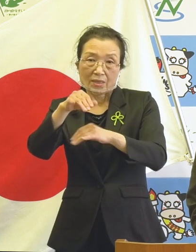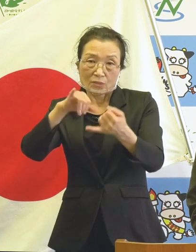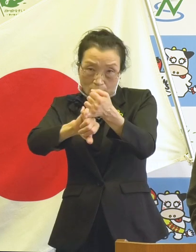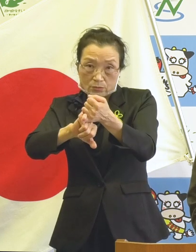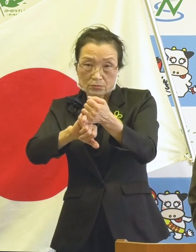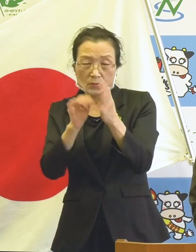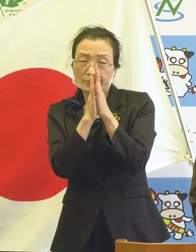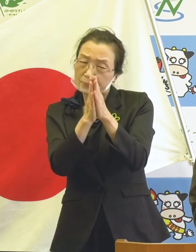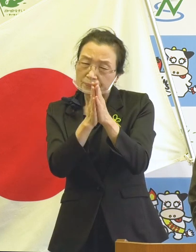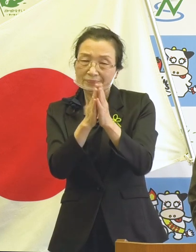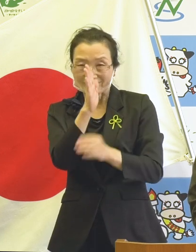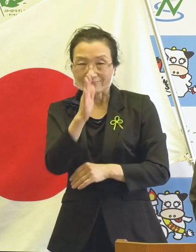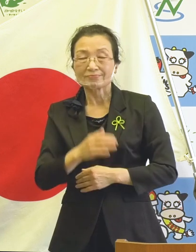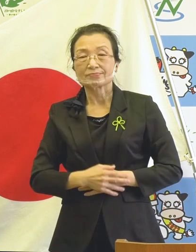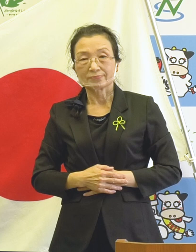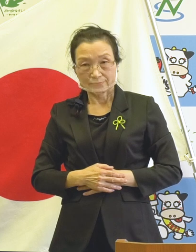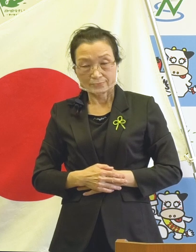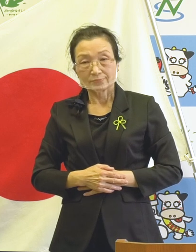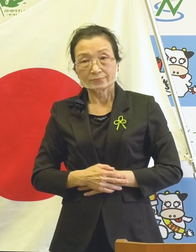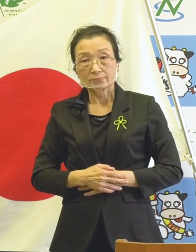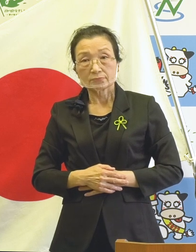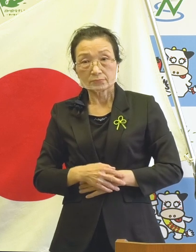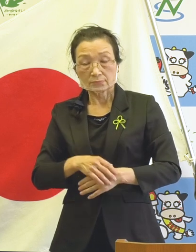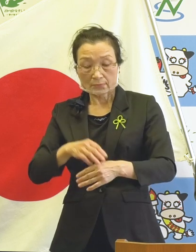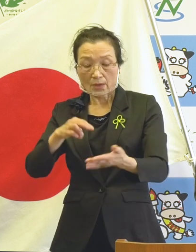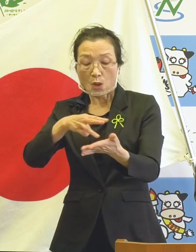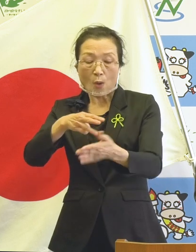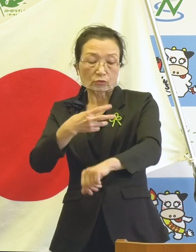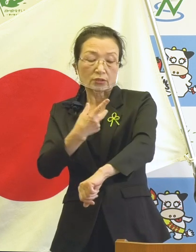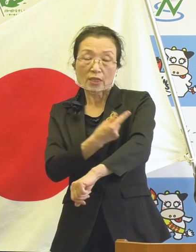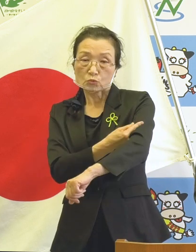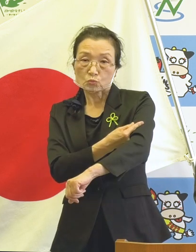ください。なおワクチン接種ではありませんが、